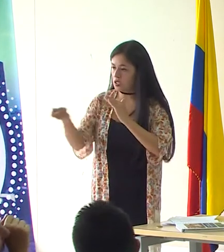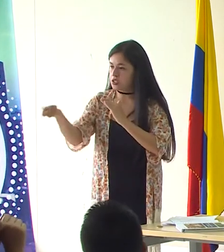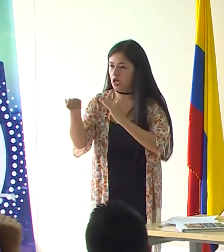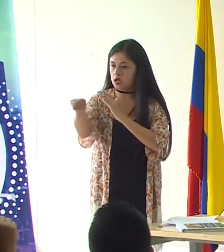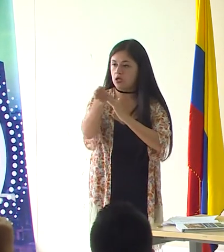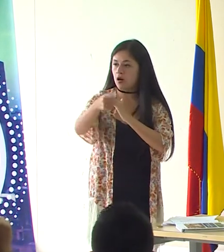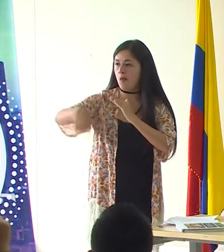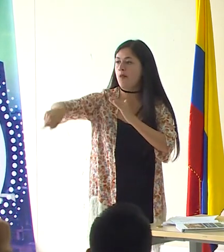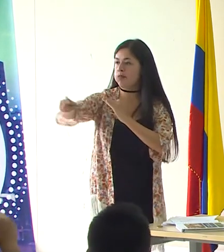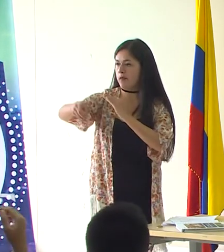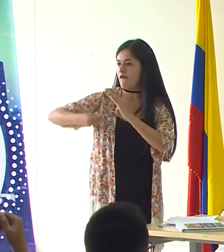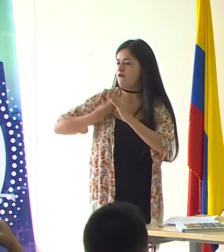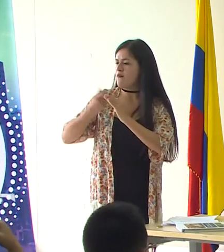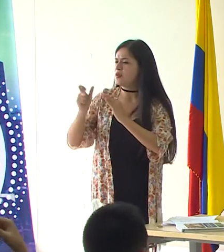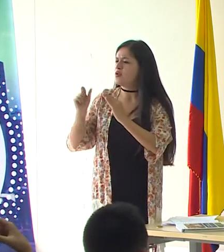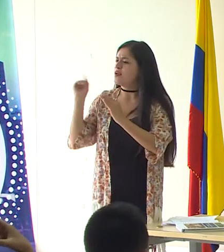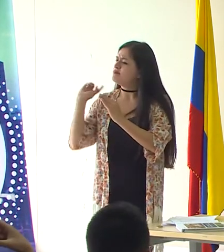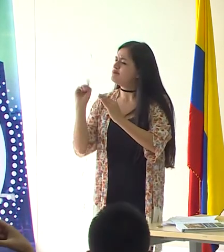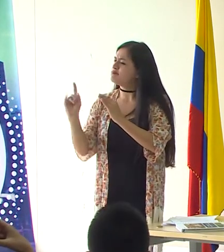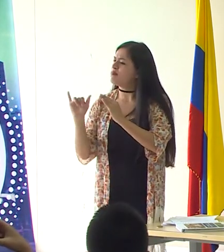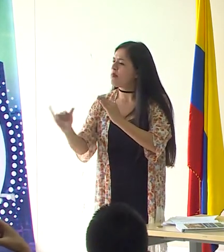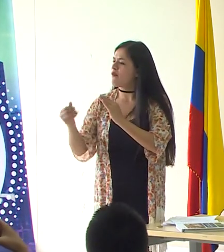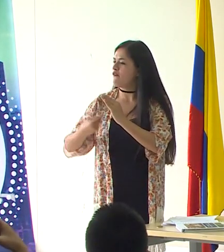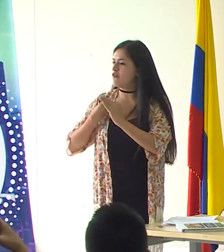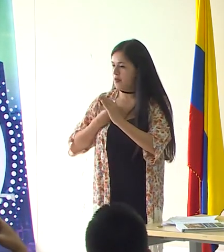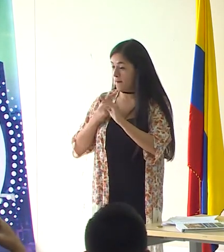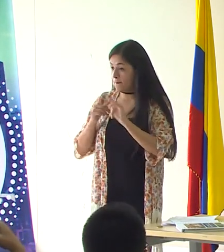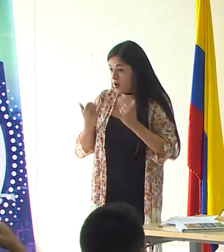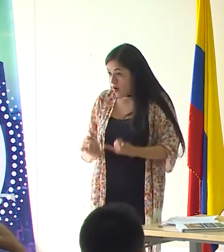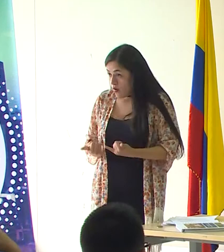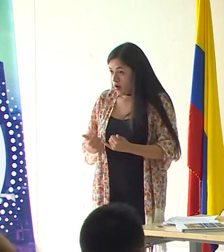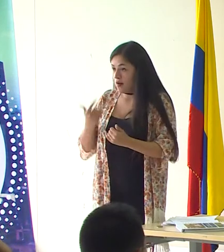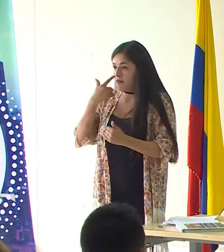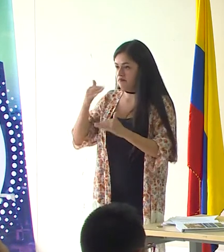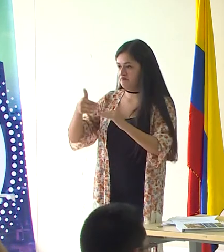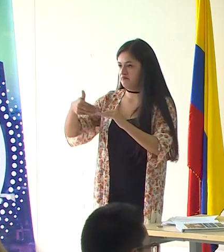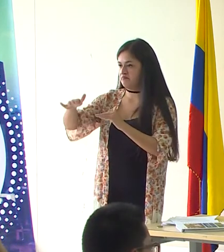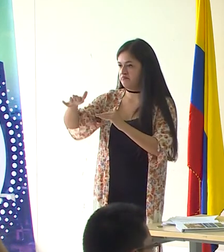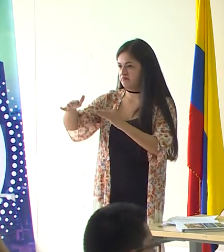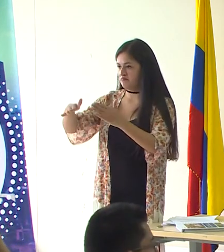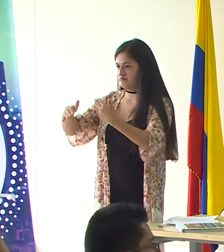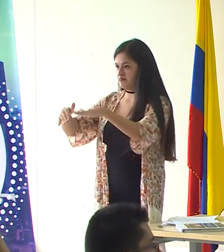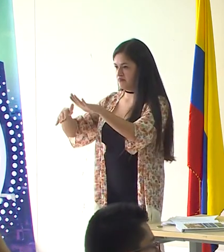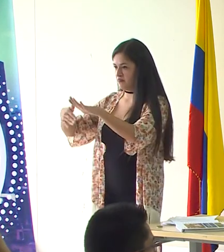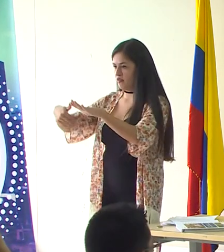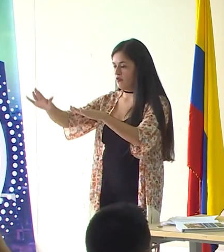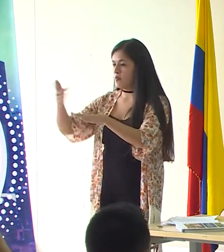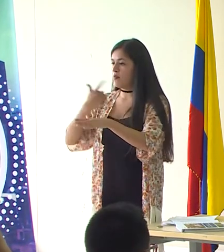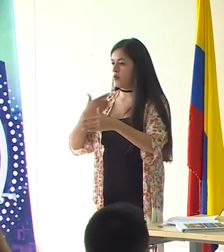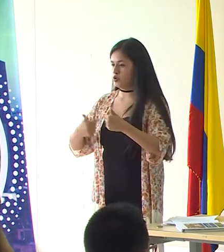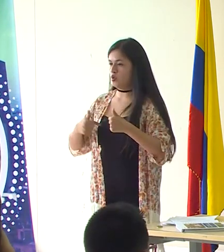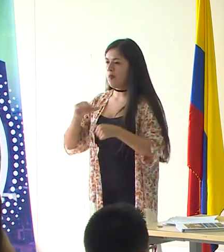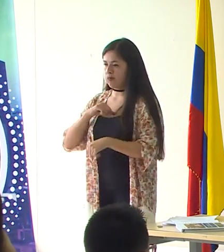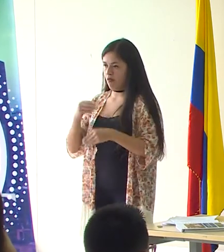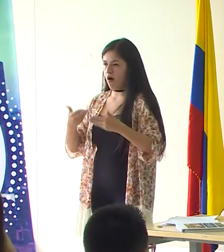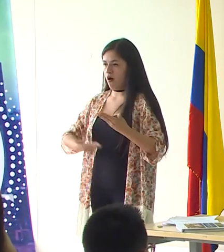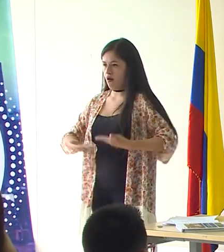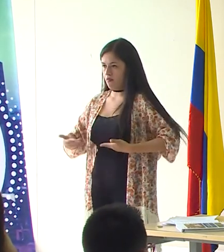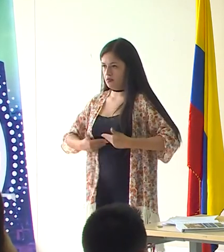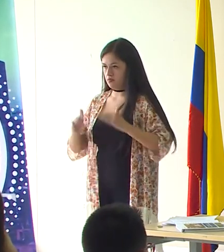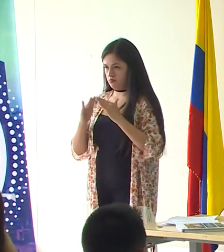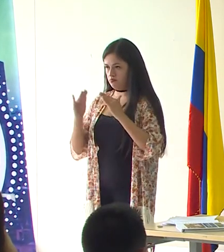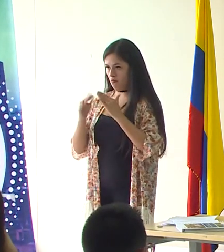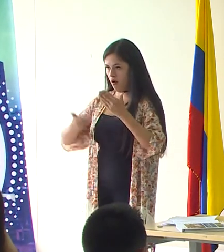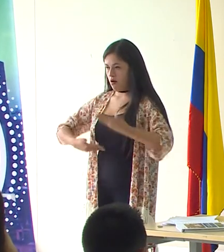ofreciendo valores irrisorios sobre el 30 por ciento del valor comercial de un local o de una